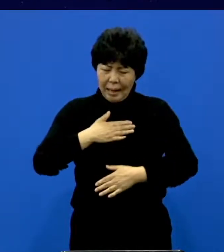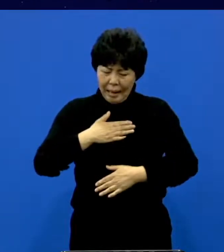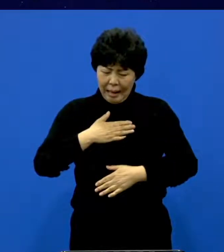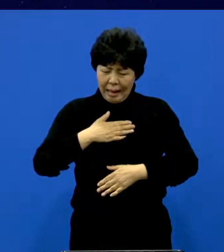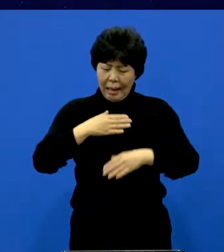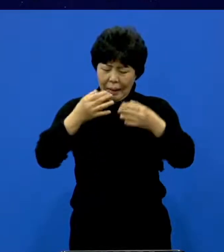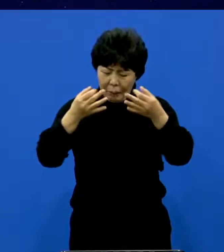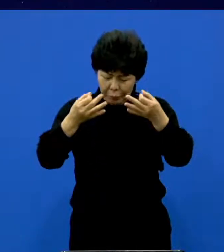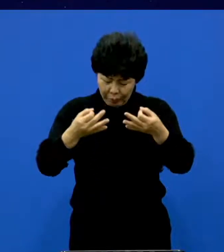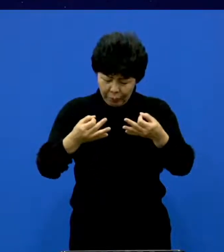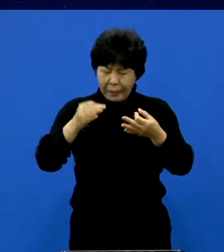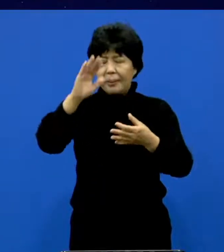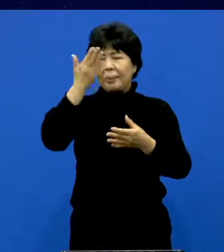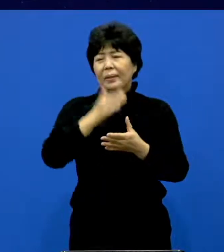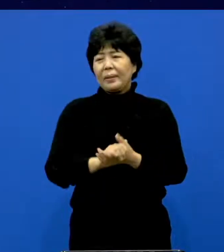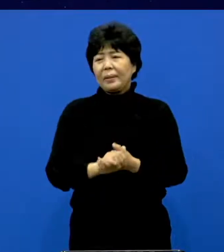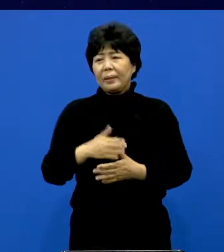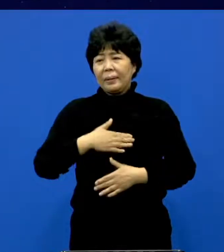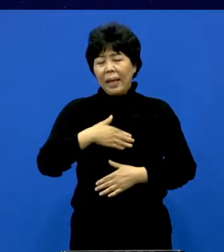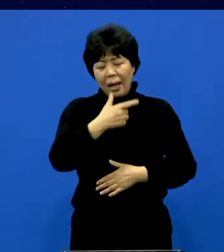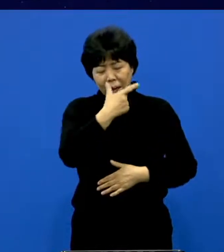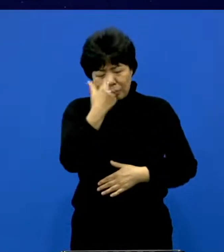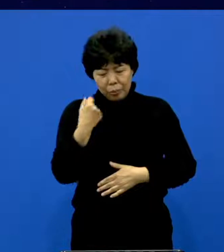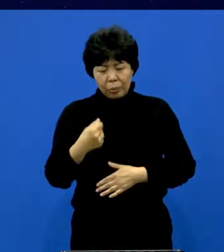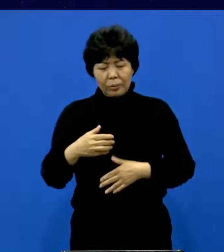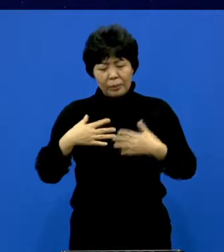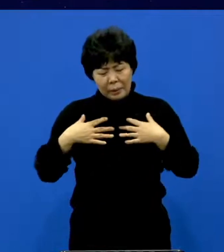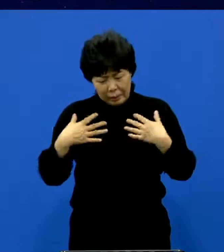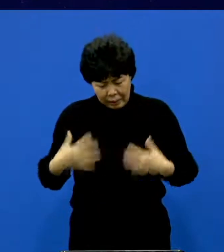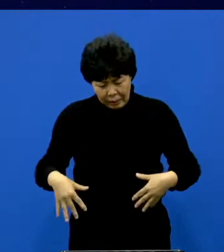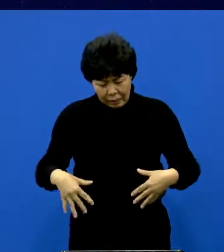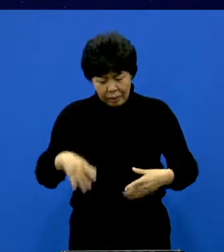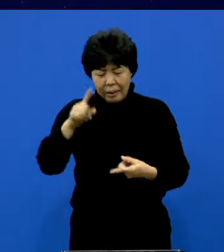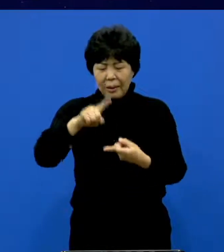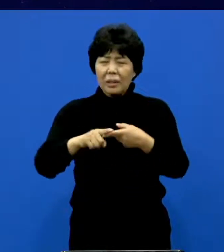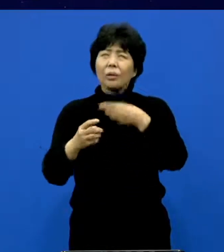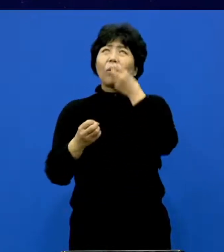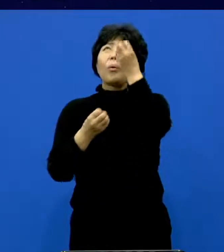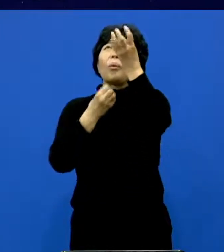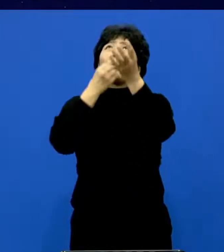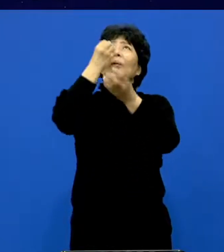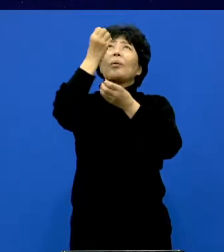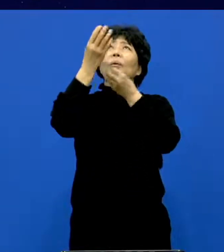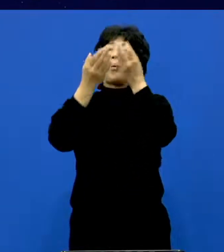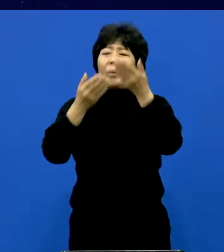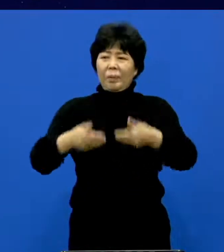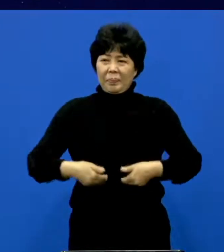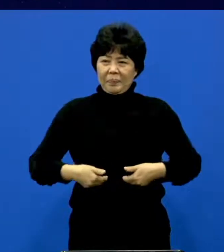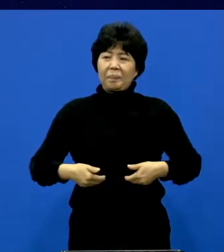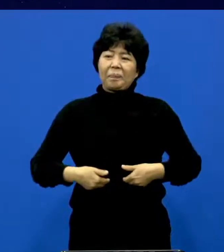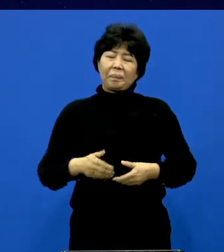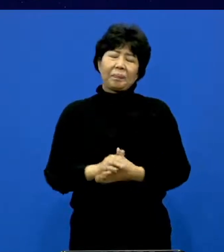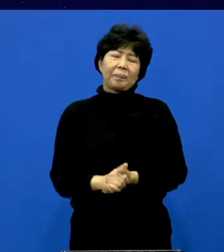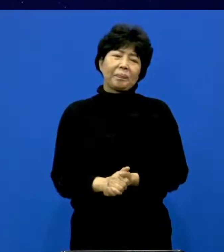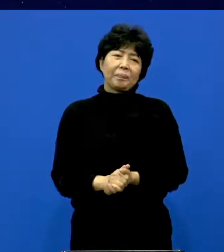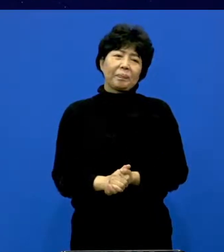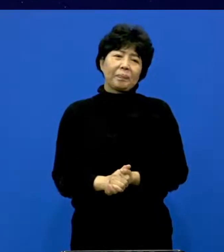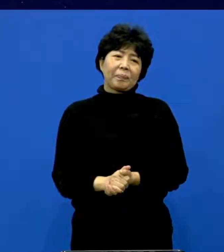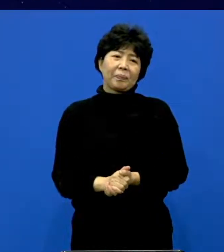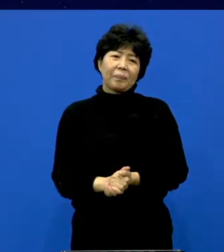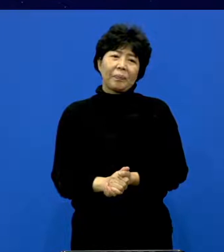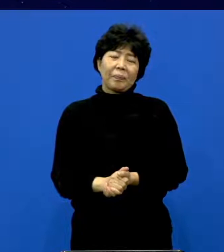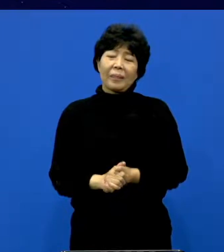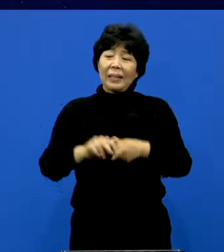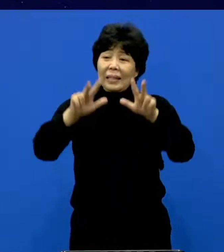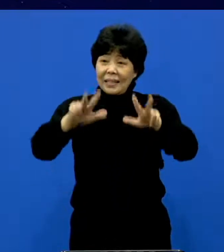그래서 인간관계 안에서도 나의 부족과 연약함을 시인하고 고백하는 훈련을 계속해야 되는 거예요. 그게 사는 길입니다. 이제는 내가